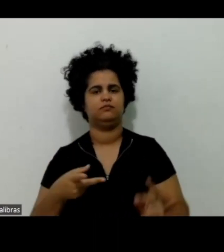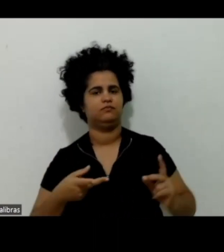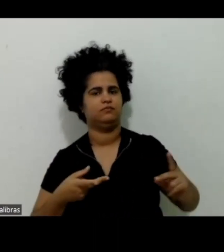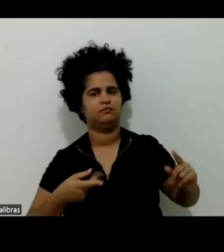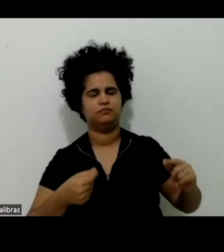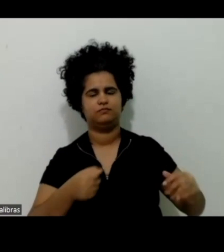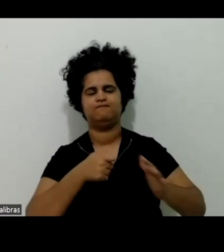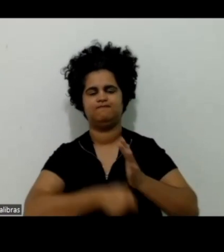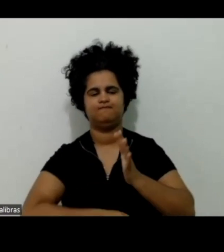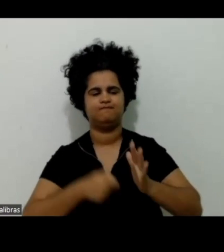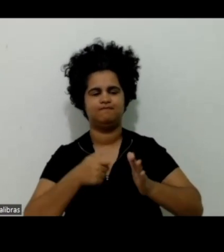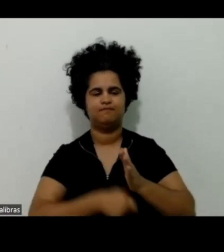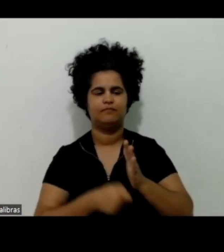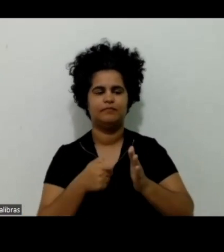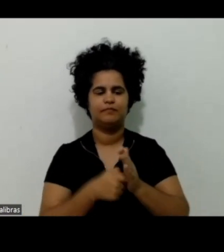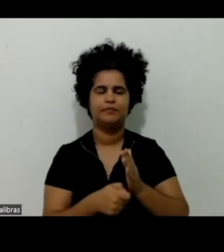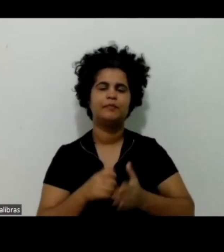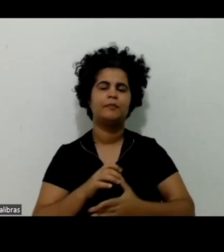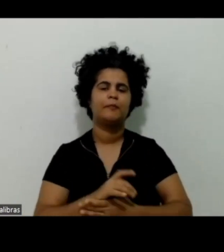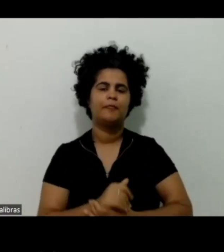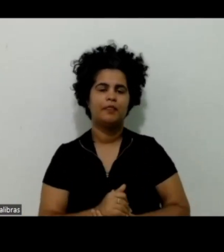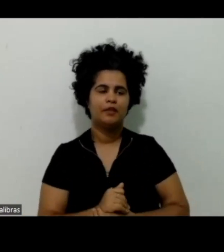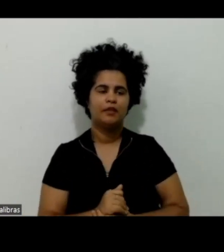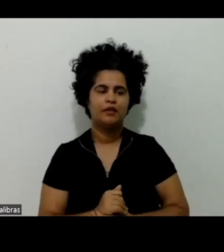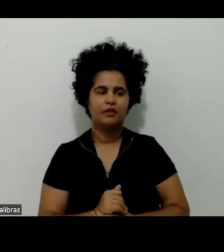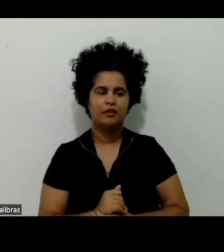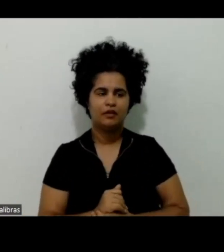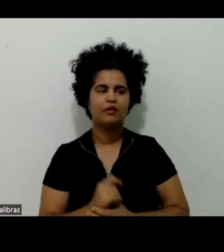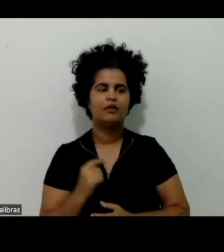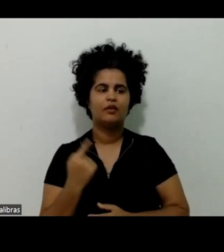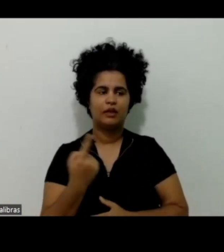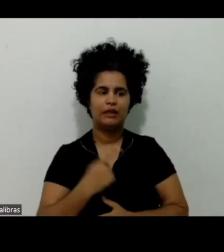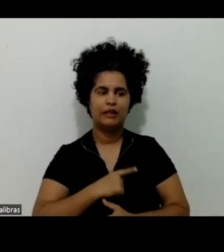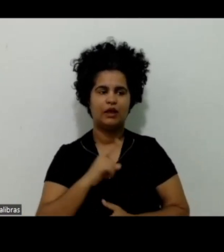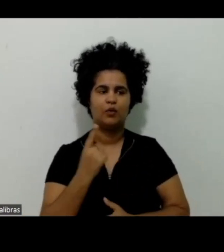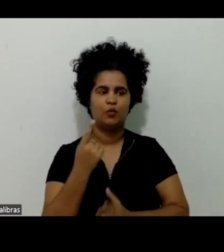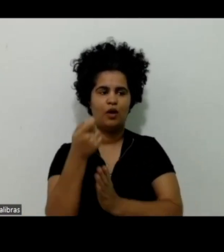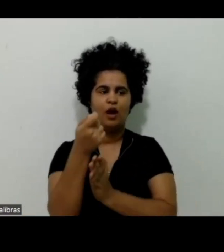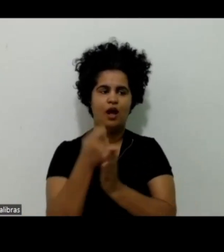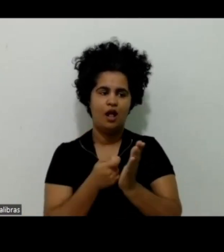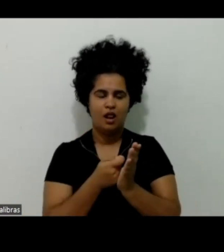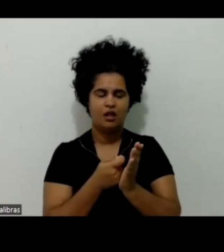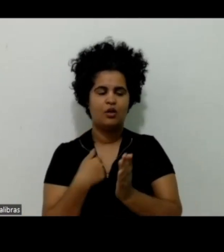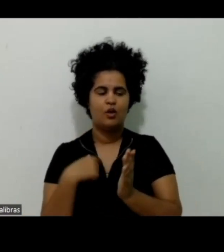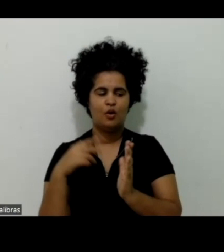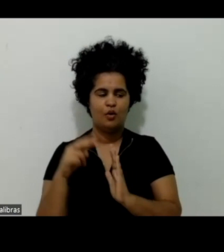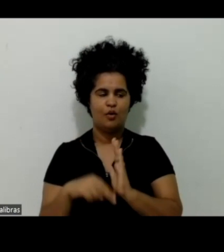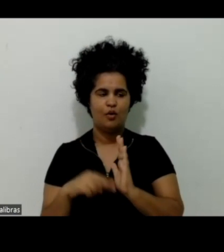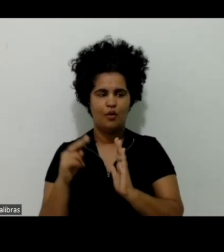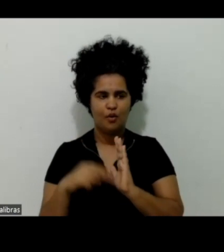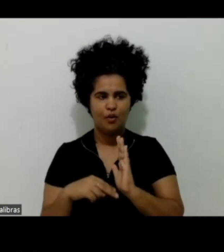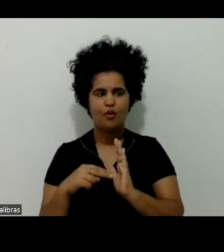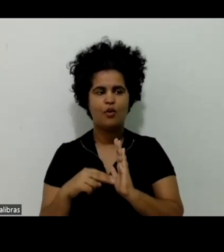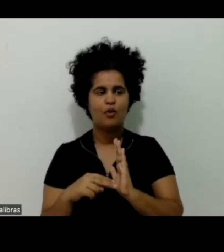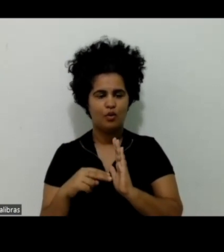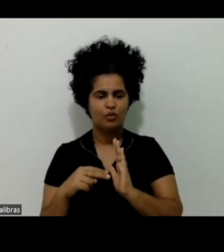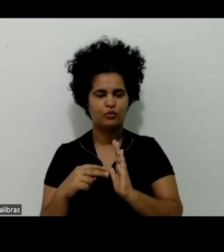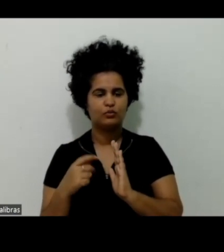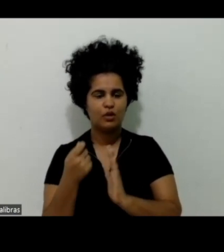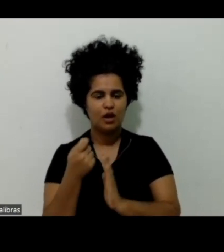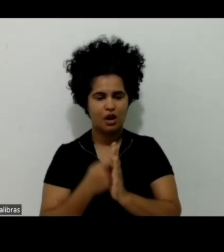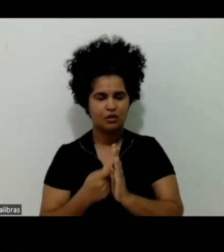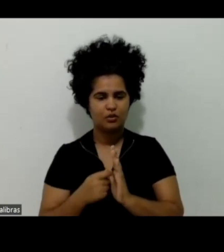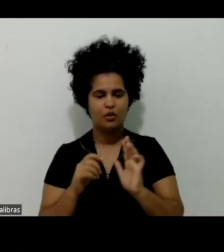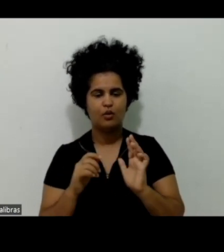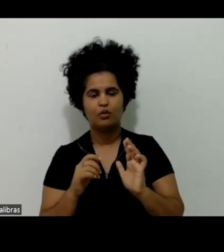mortas a cada 23 minutos nesse país, né? Acabou de sair um relatório, eu estava lendo mais cedo, inclusive, um relatório,